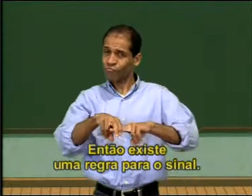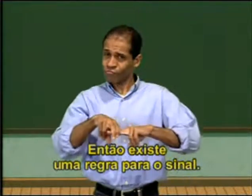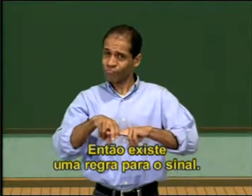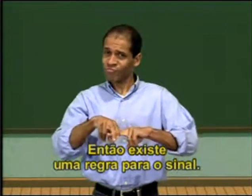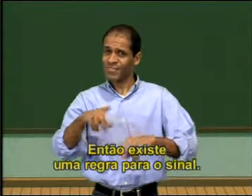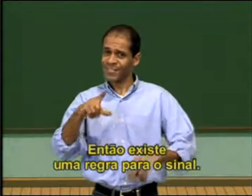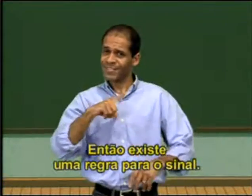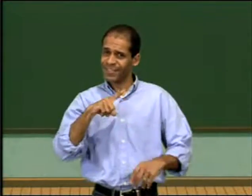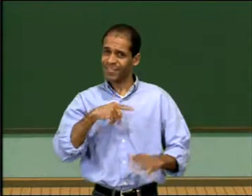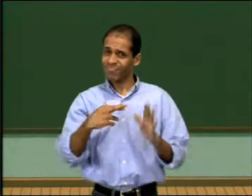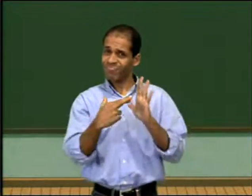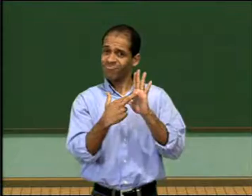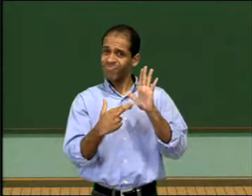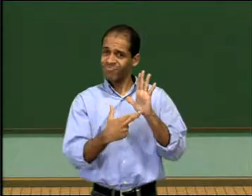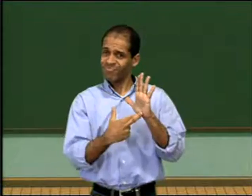sinal.